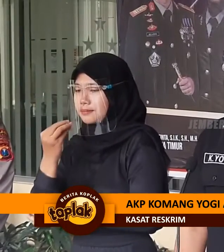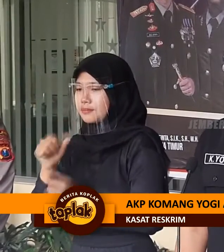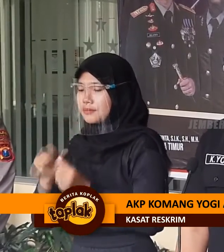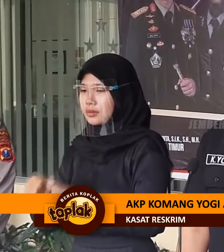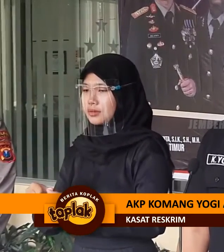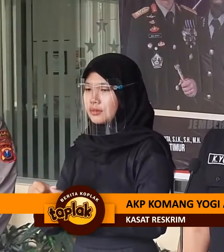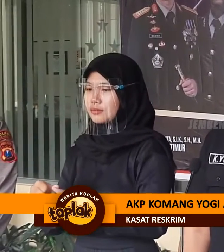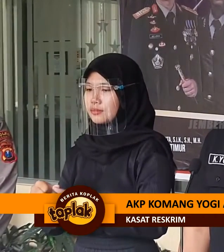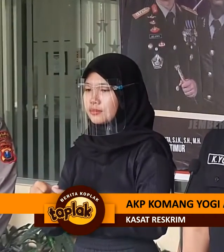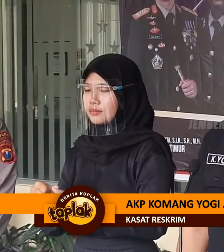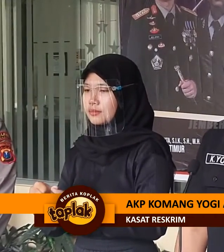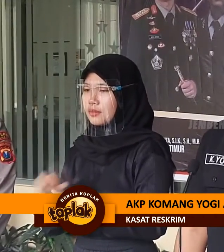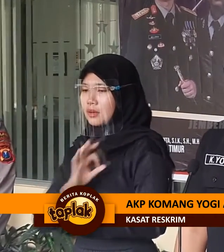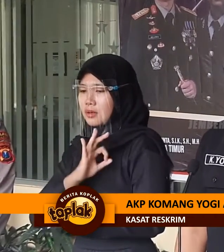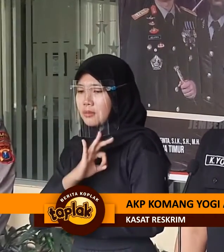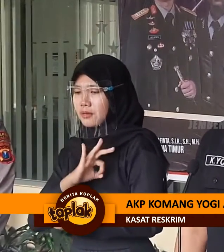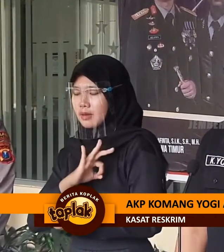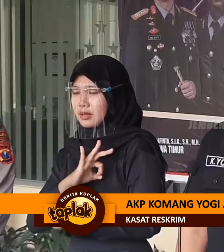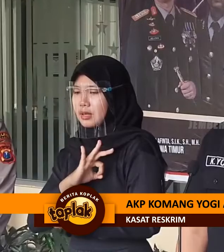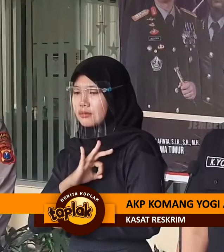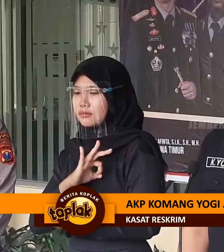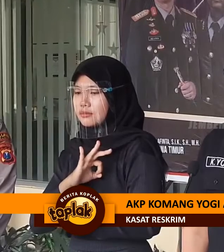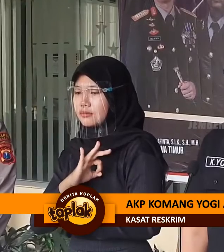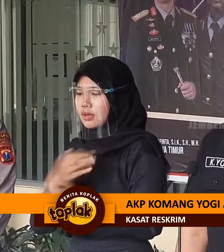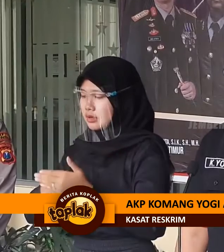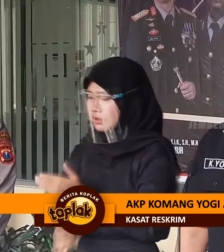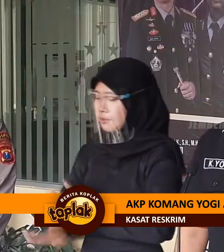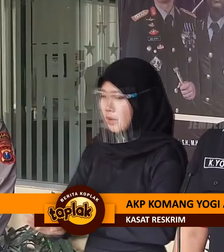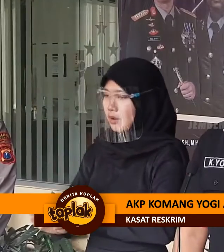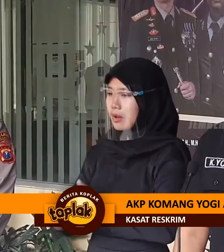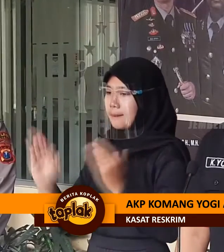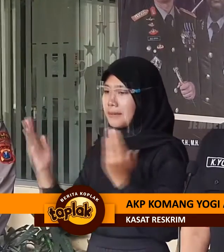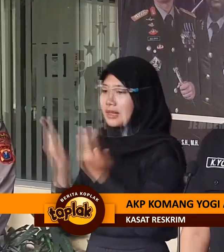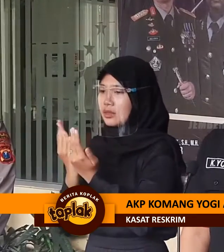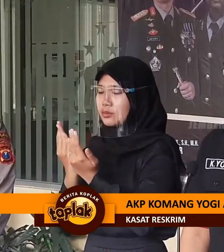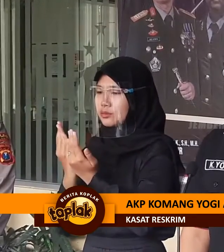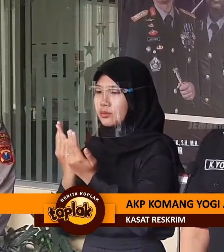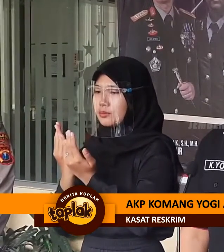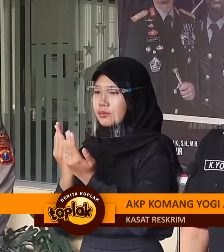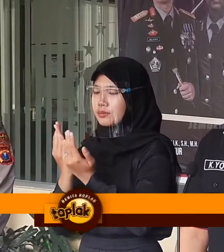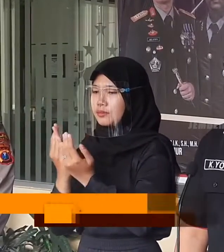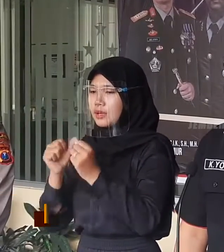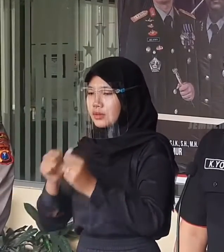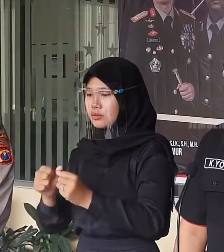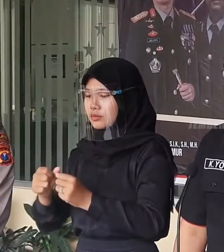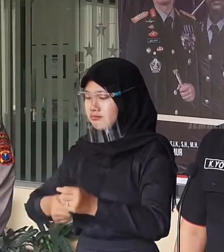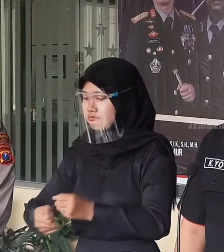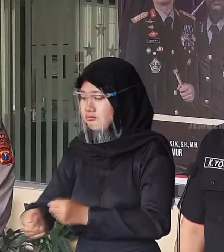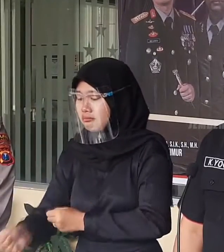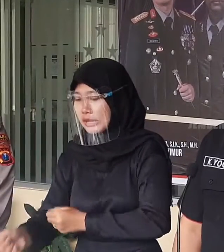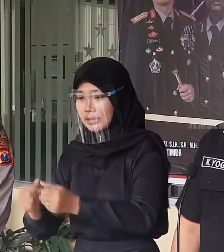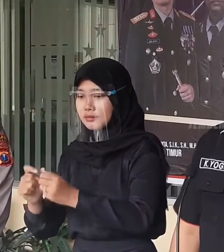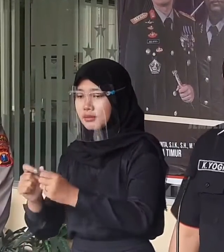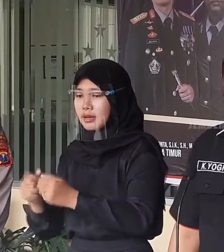kemudian tersangka memanfaatkan celah bawah pintu yang tidak tertutup dan menjulurkan HP-nya